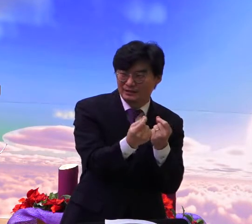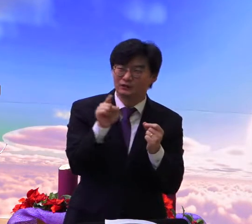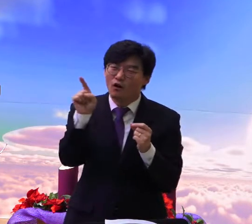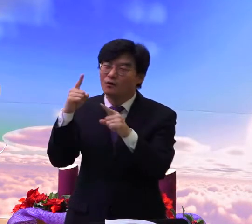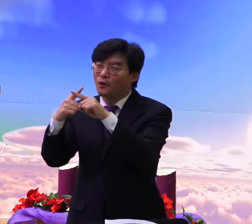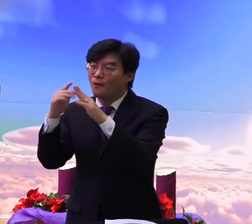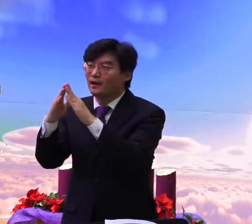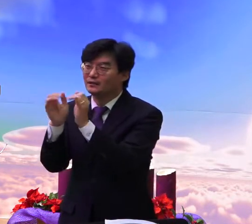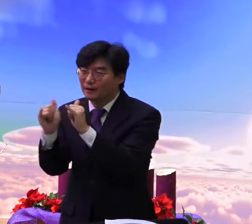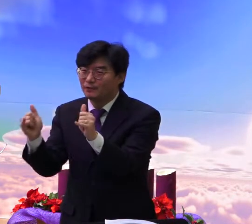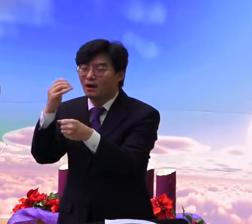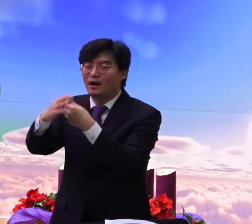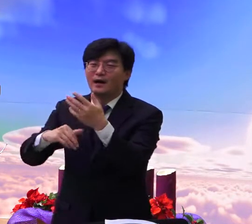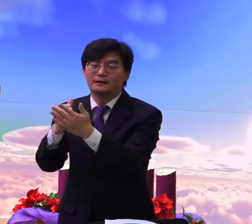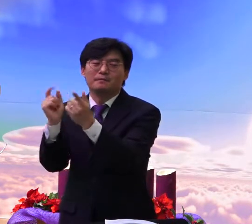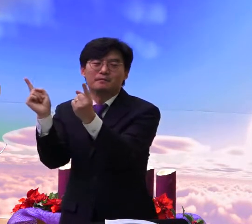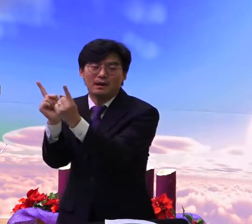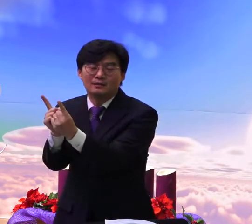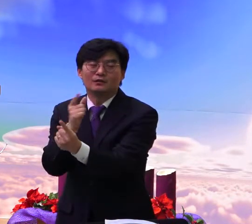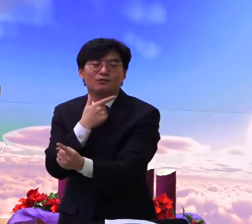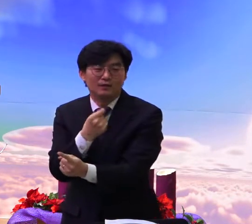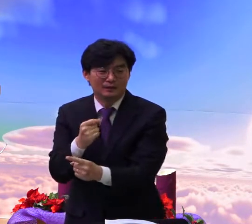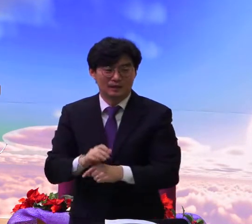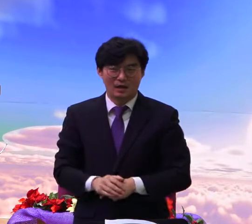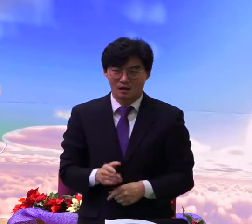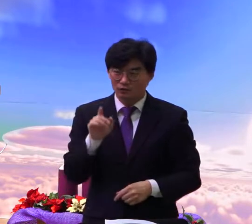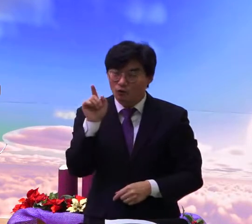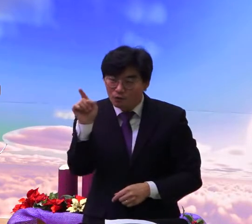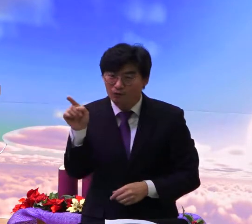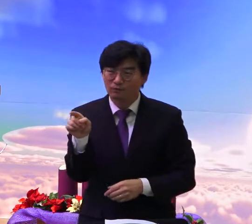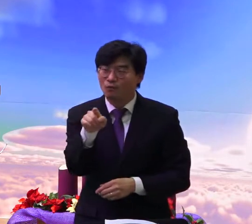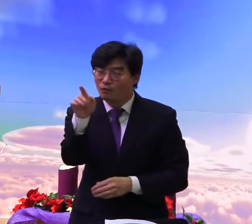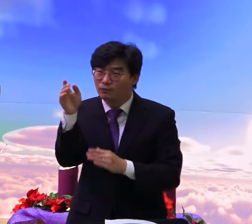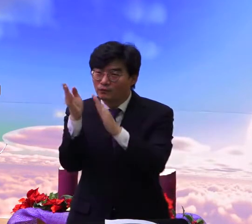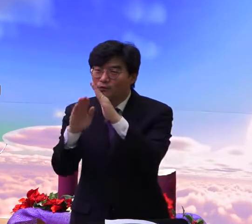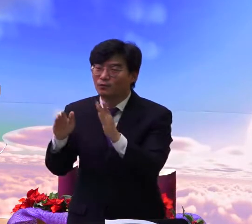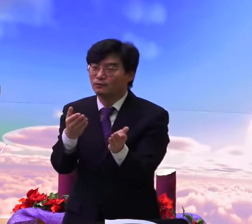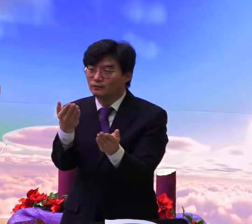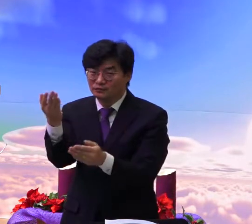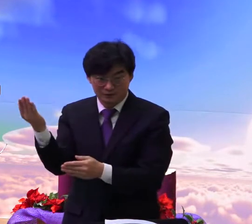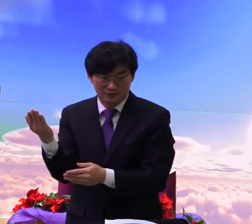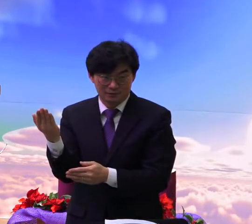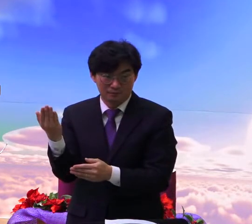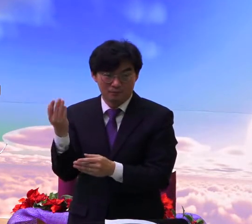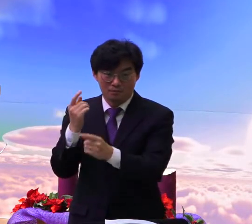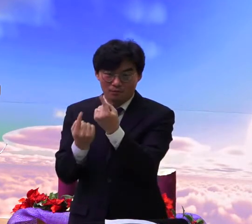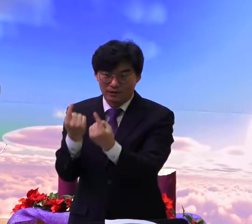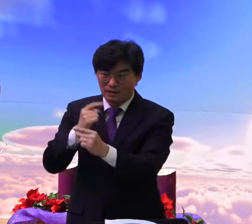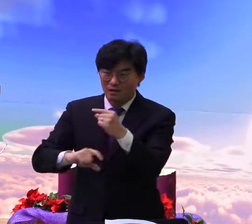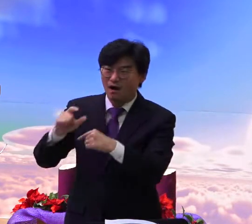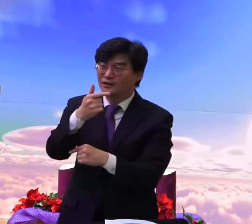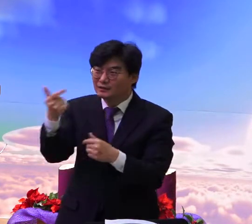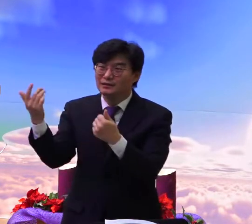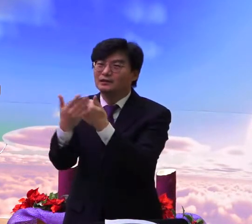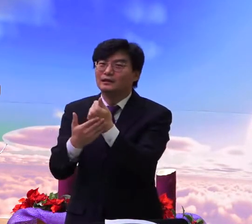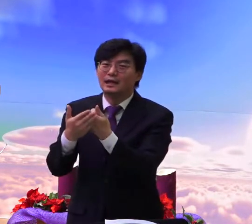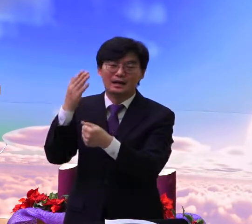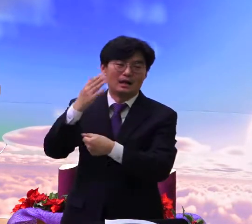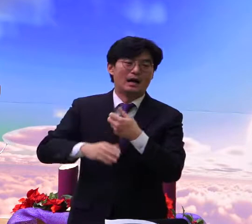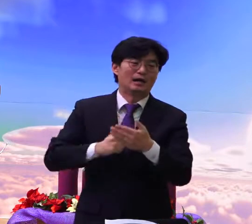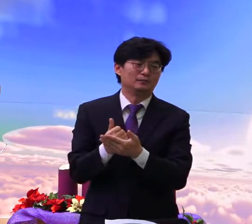성도들이 기도하고 구하는 것, 그것보다 훨씬 더 넘치도록 하나님께서 능히 하실 것이다 라고 도전하고